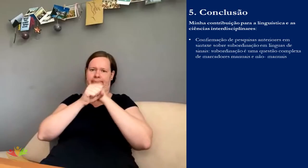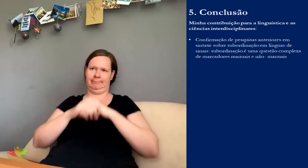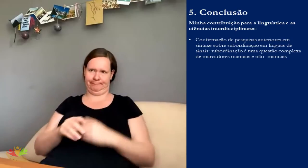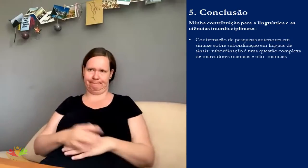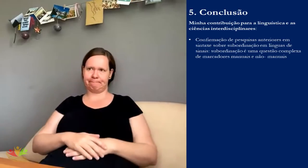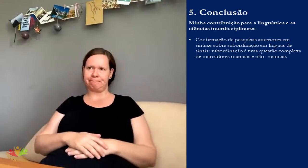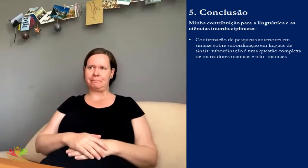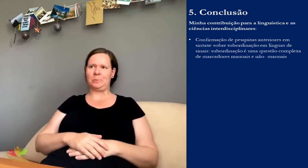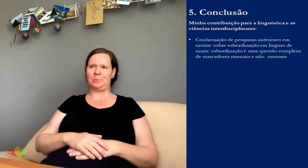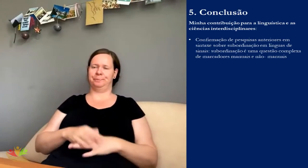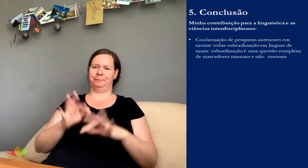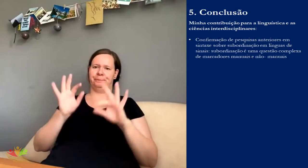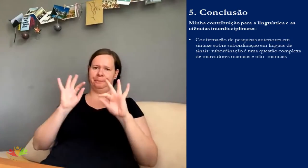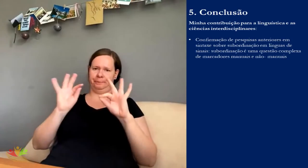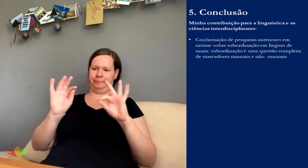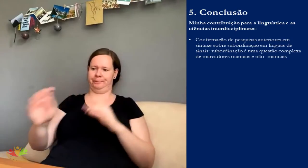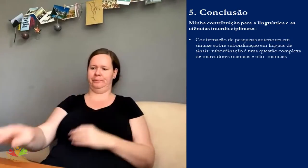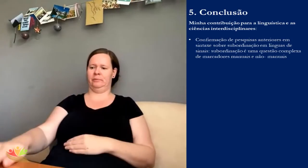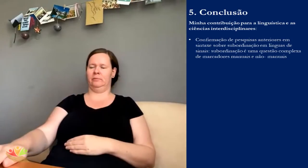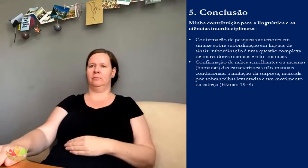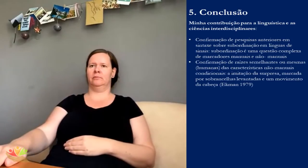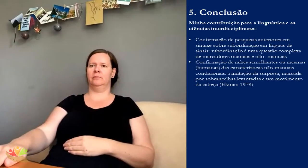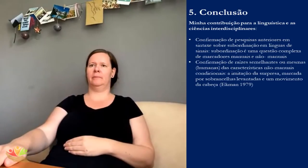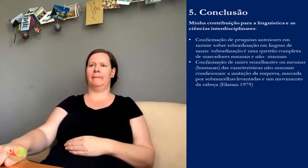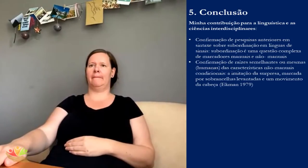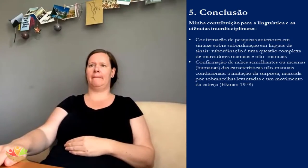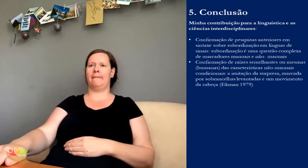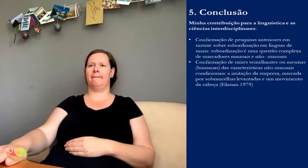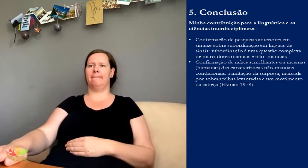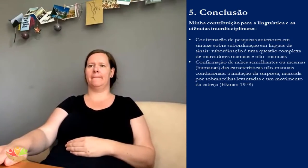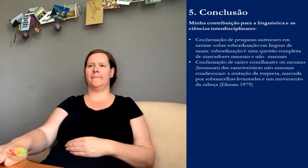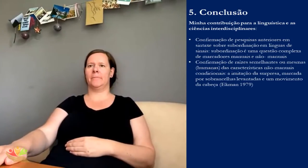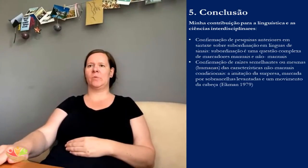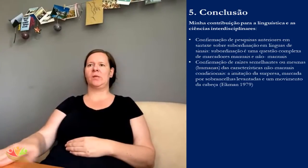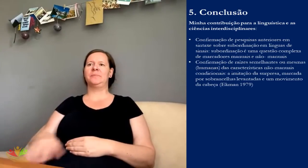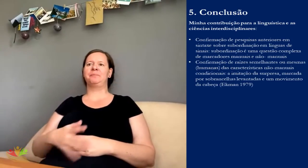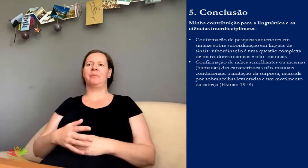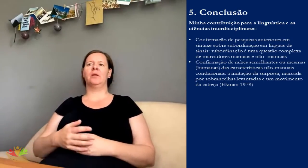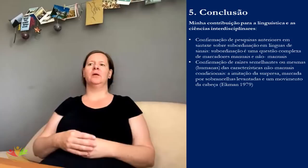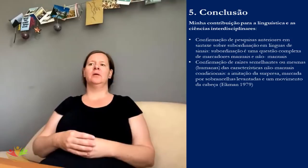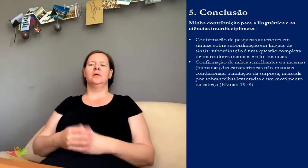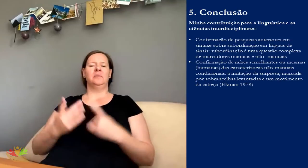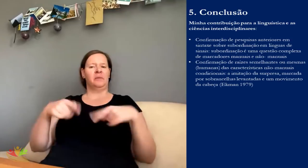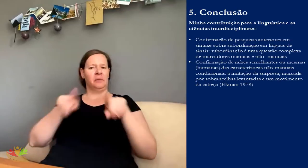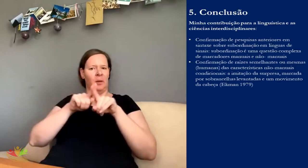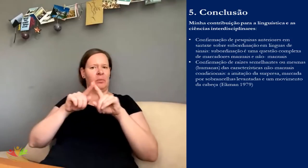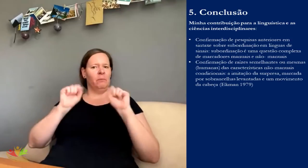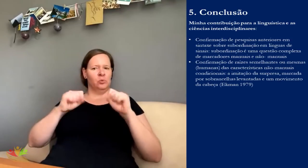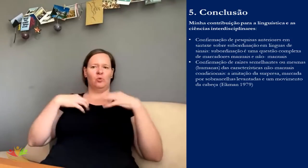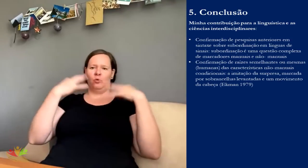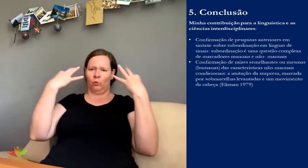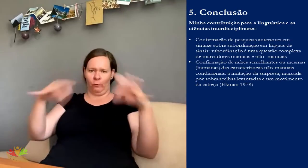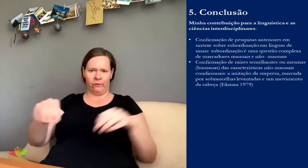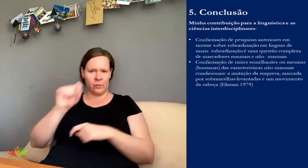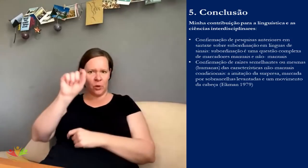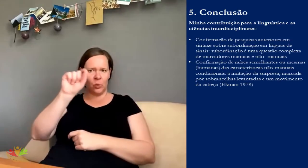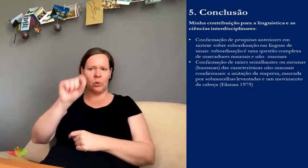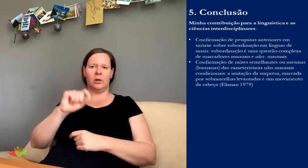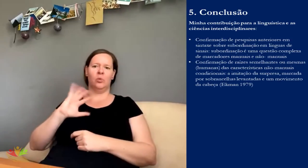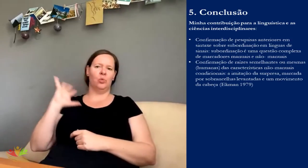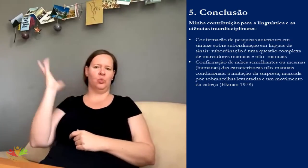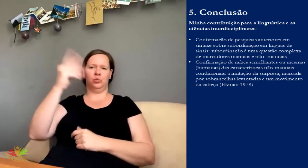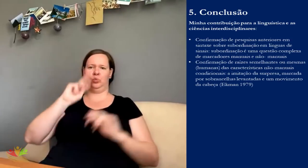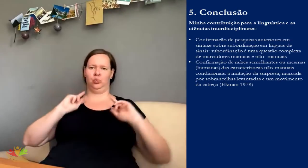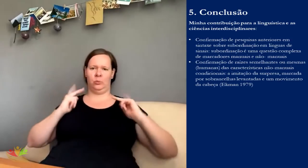o importante é que essa estrutura subordinada ela é mantida e ela aparece marcada nesse matizes, né,